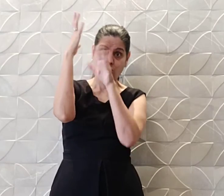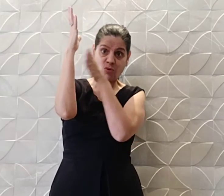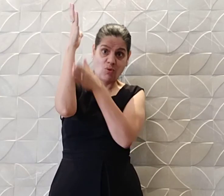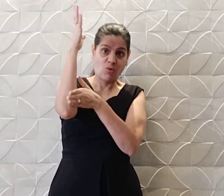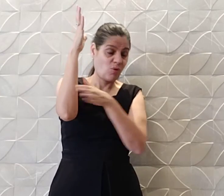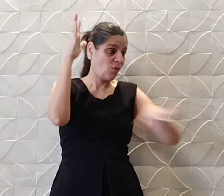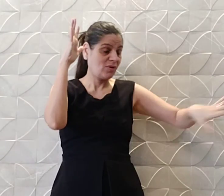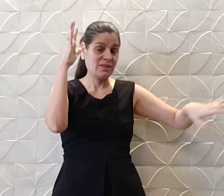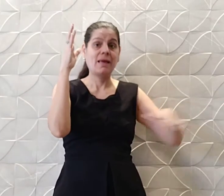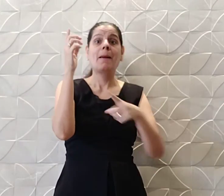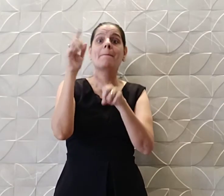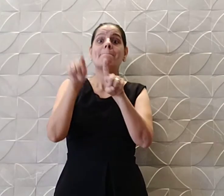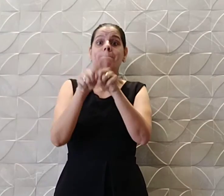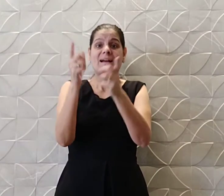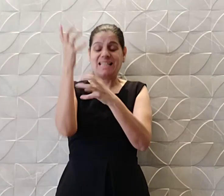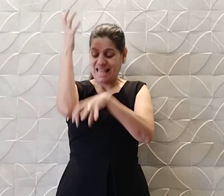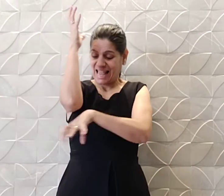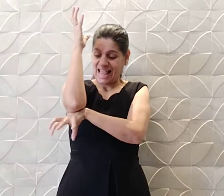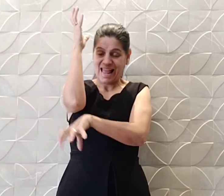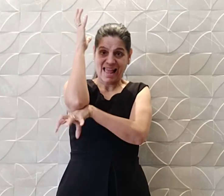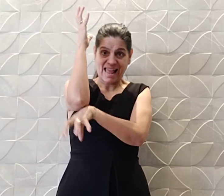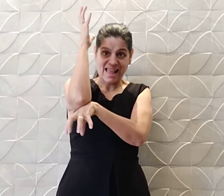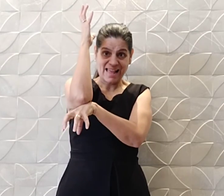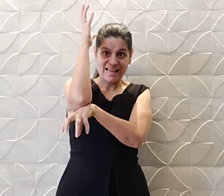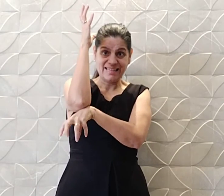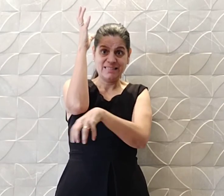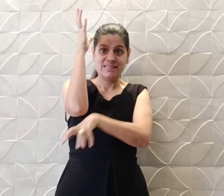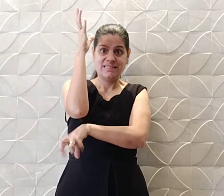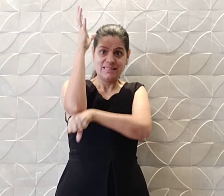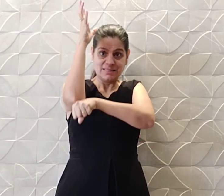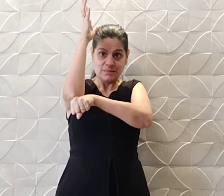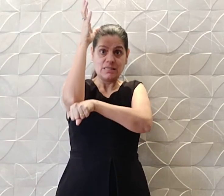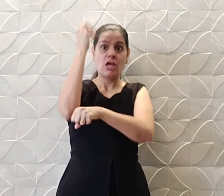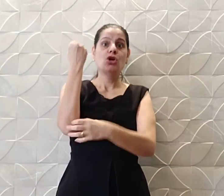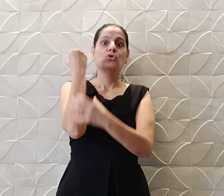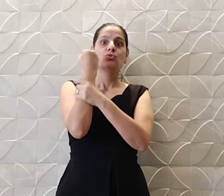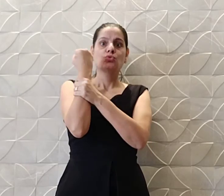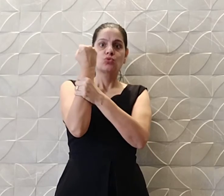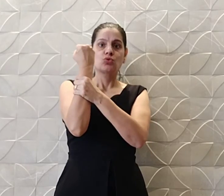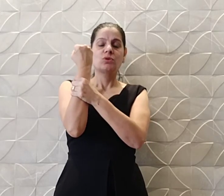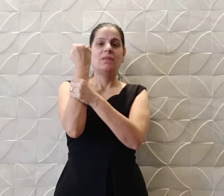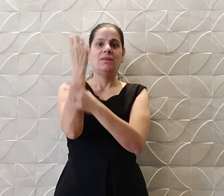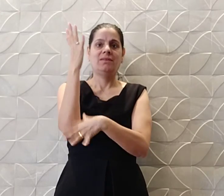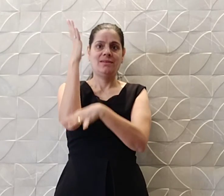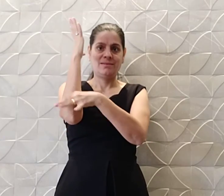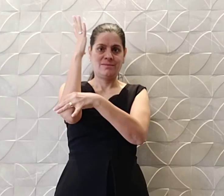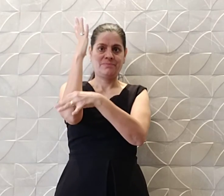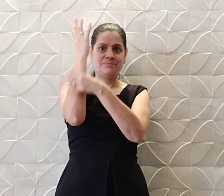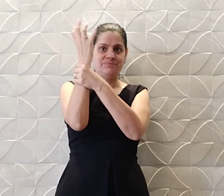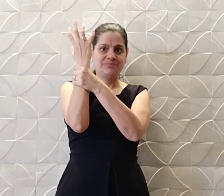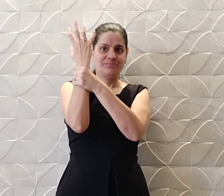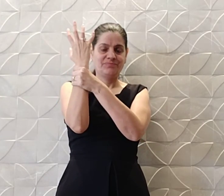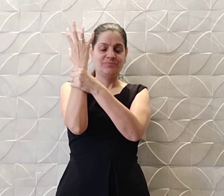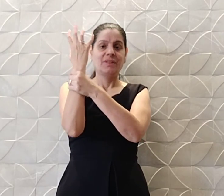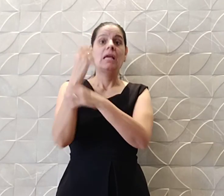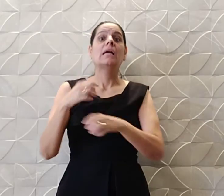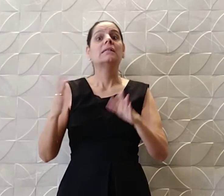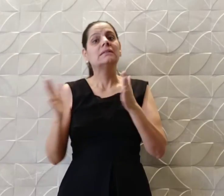é a raiz que sustenta o ramo e não o contrário. Talvez digam, esses ramos